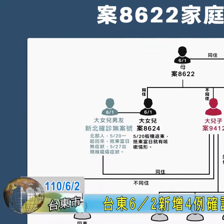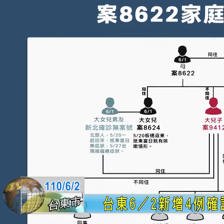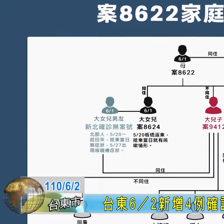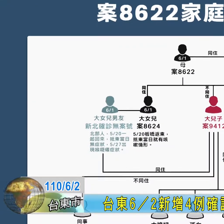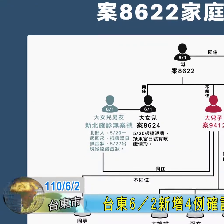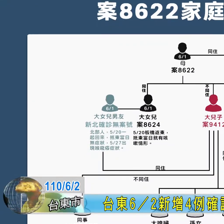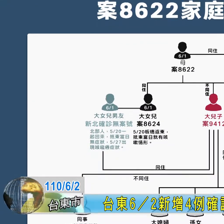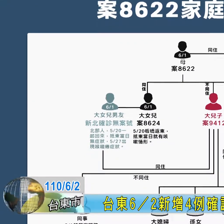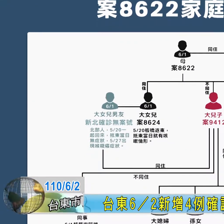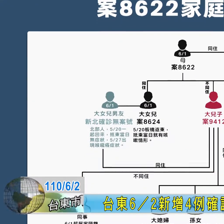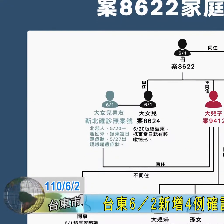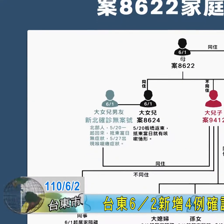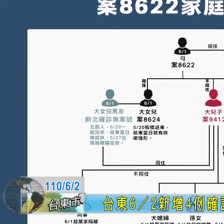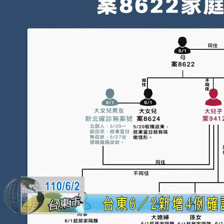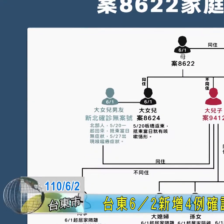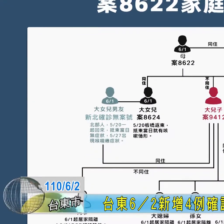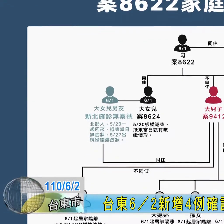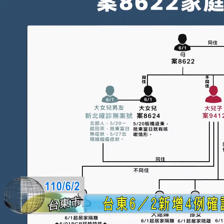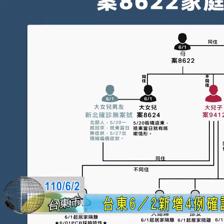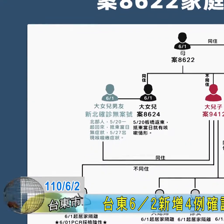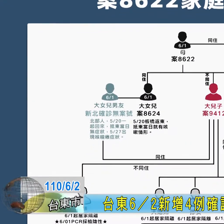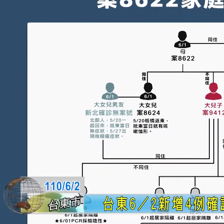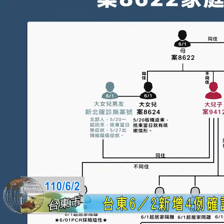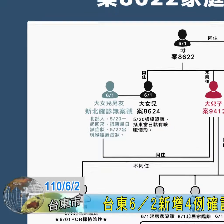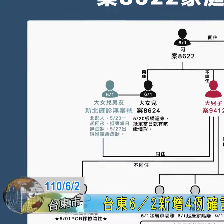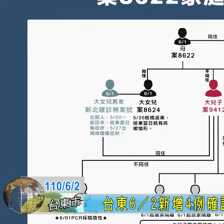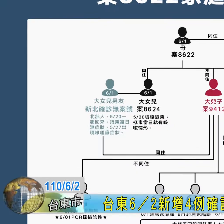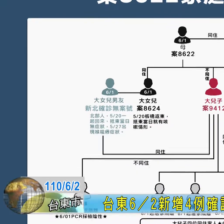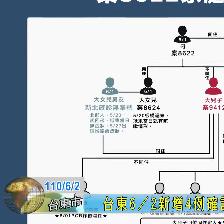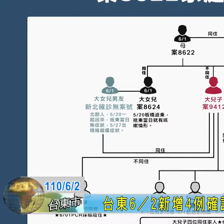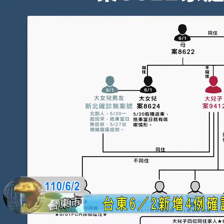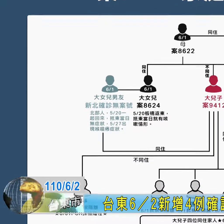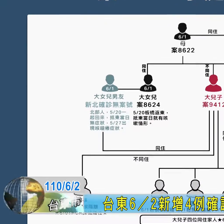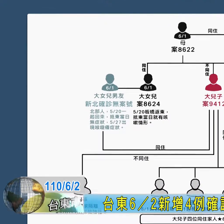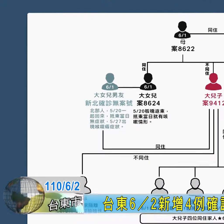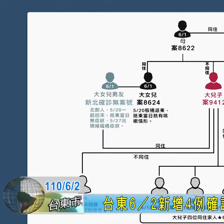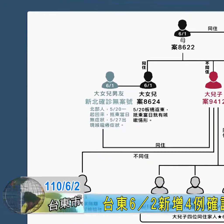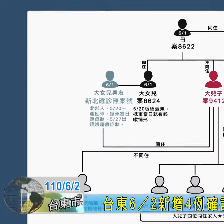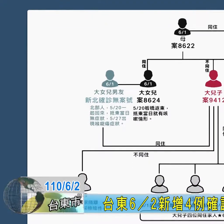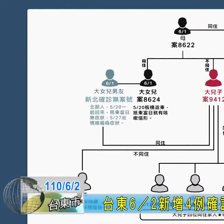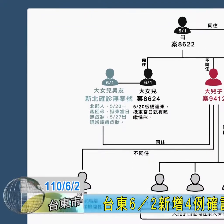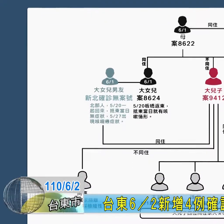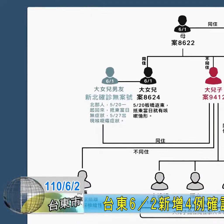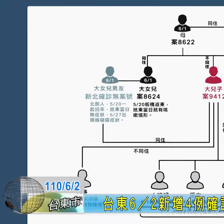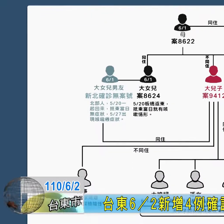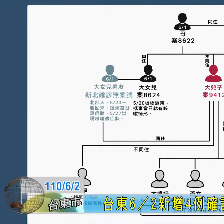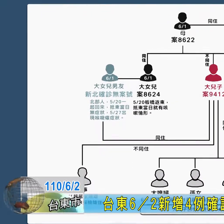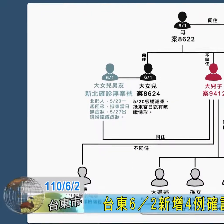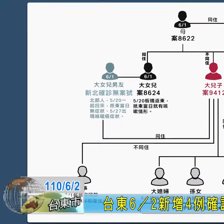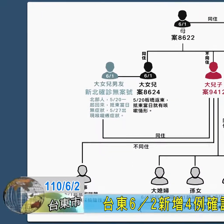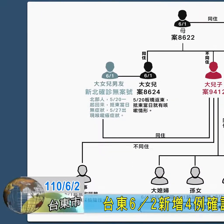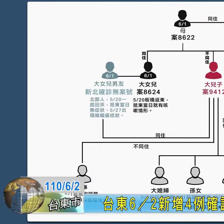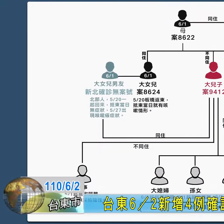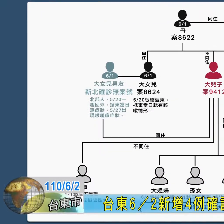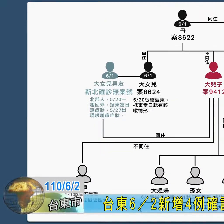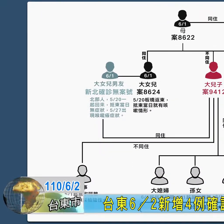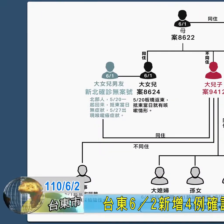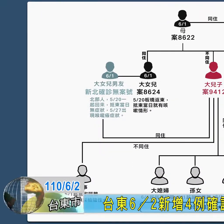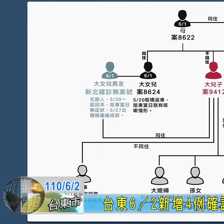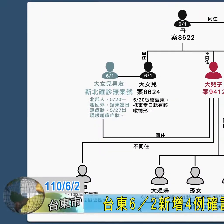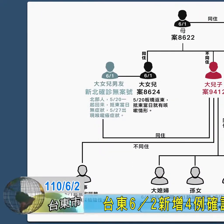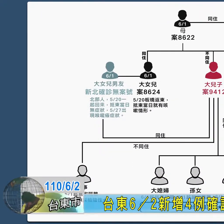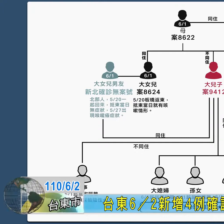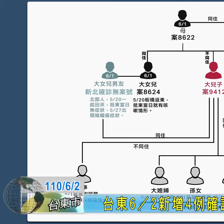联图大概简单的跟各位看一下哈，同住的有8位